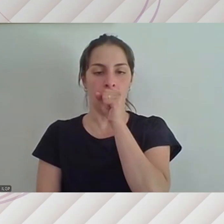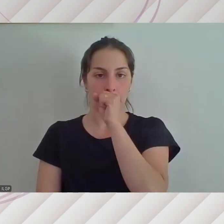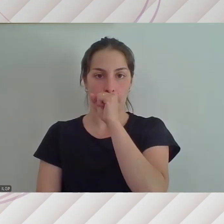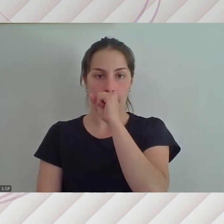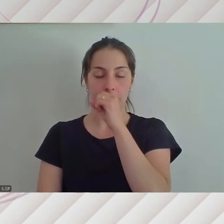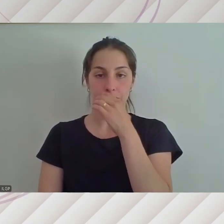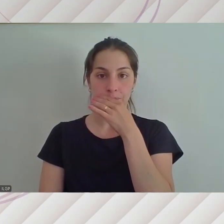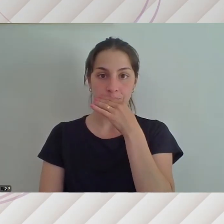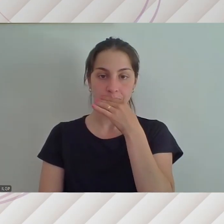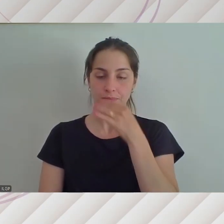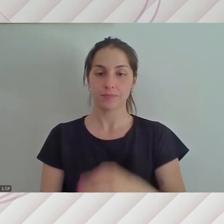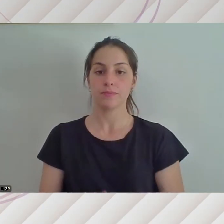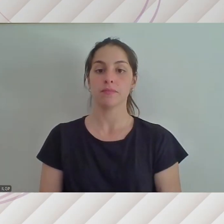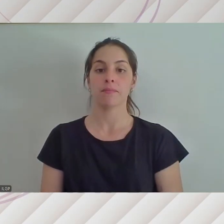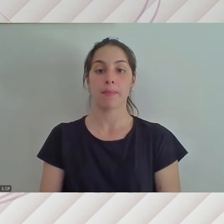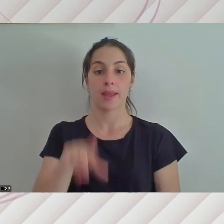Depois queria